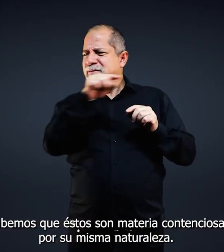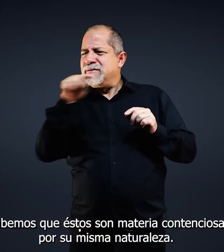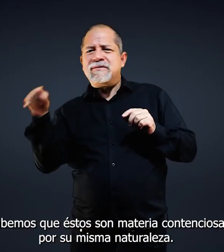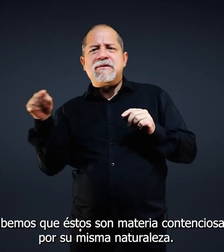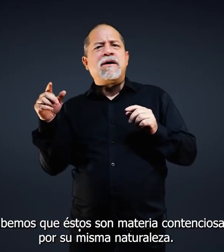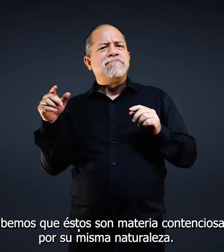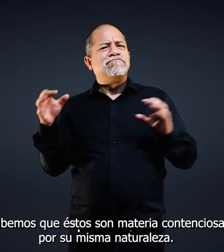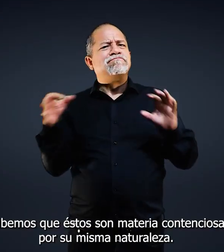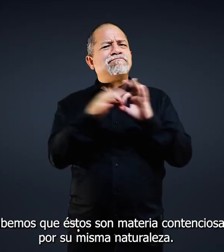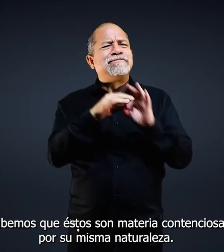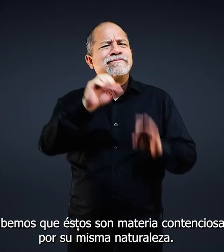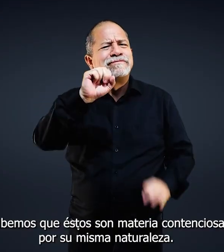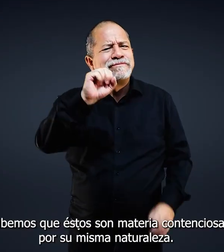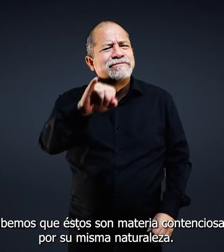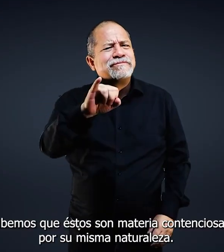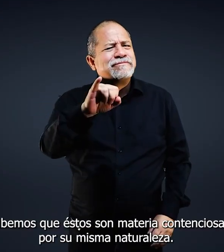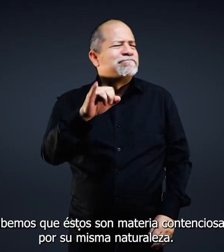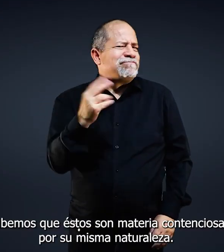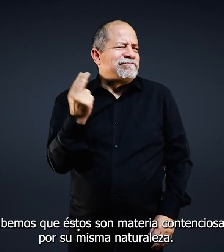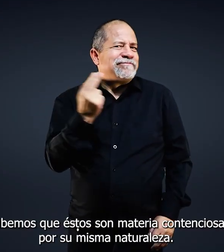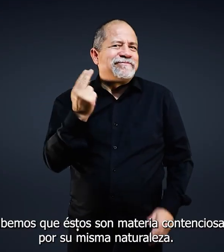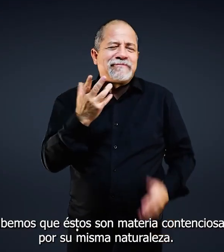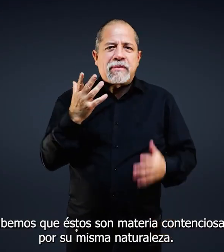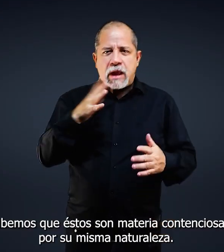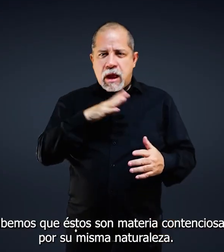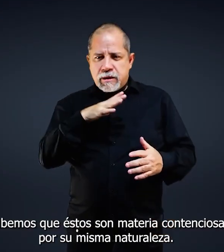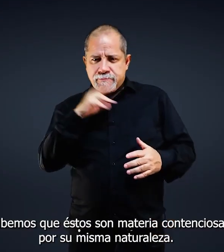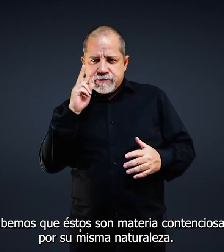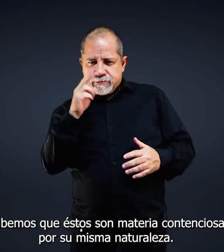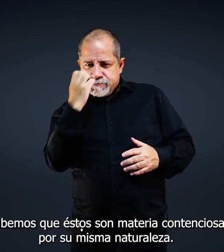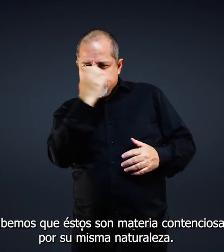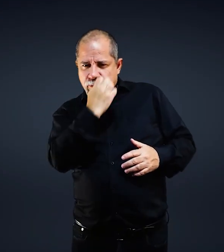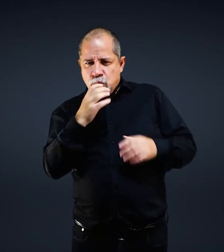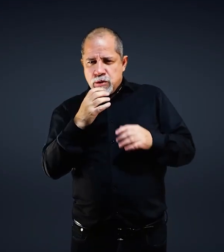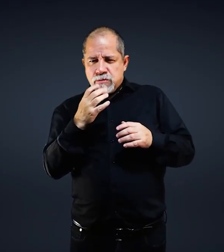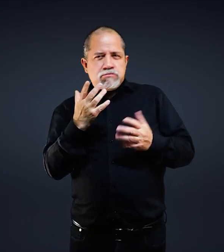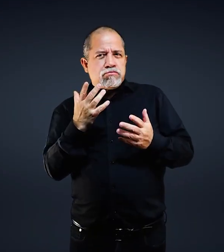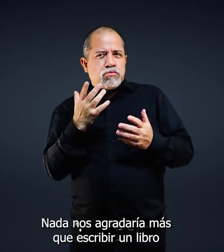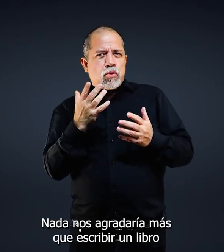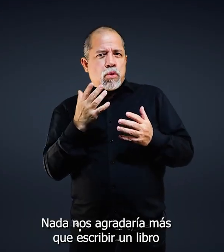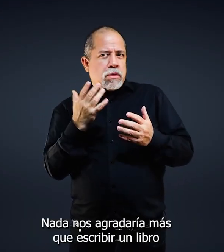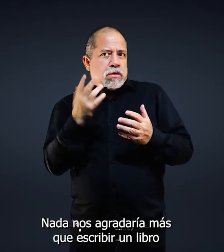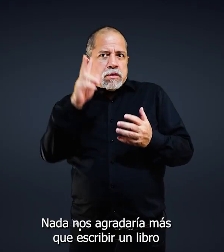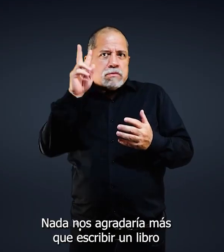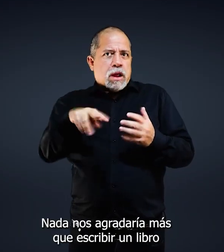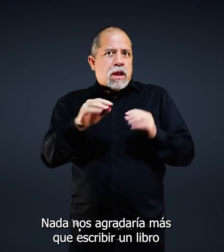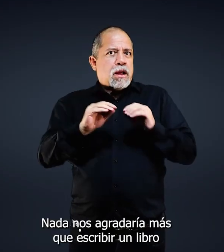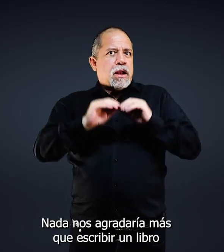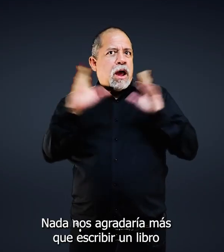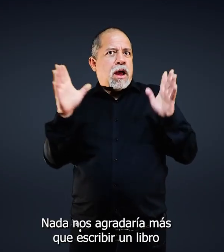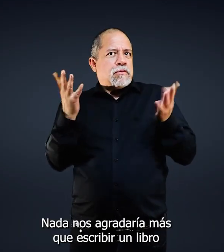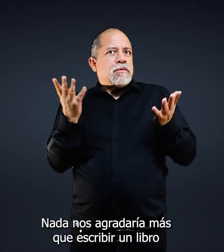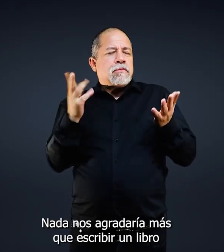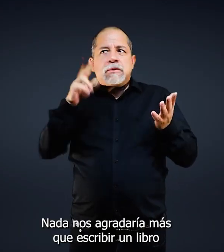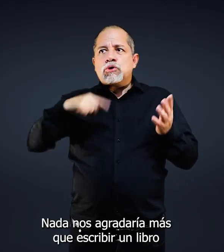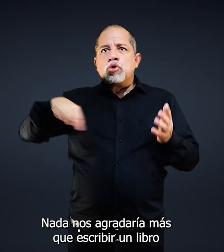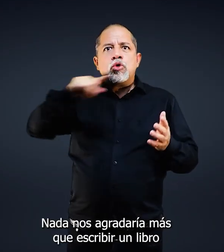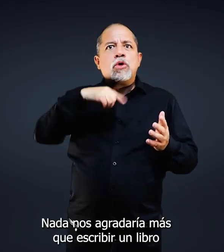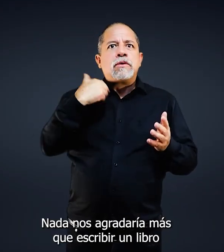Sabemos que estos son materia contenciosa por su misma naturaleza. Nada nos agradaría más que escribir un libro